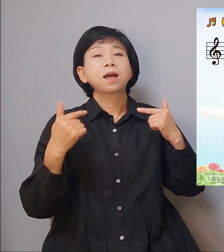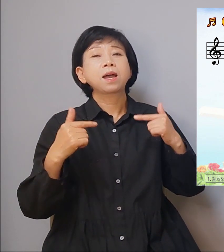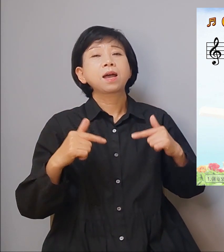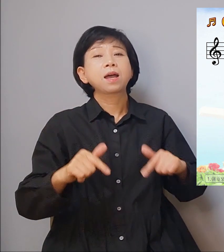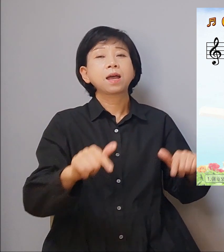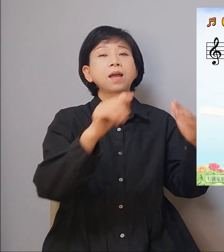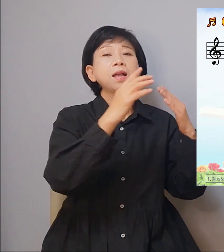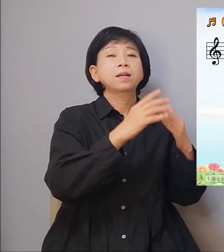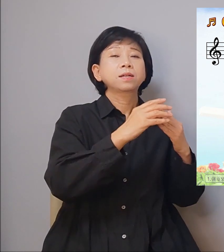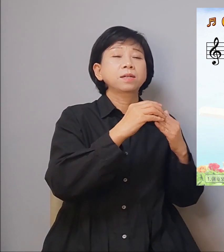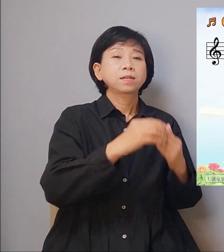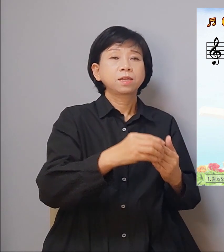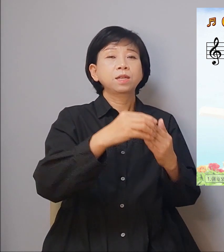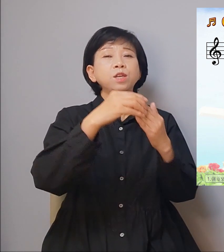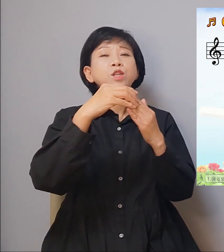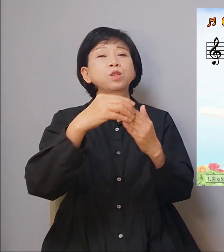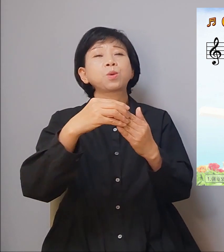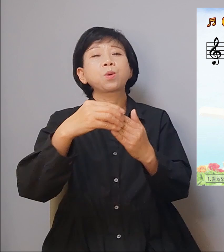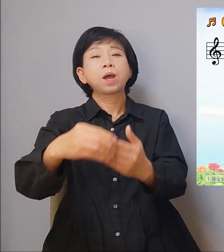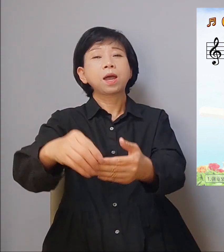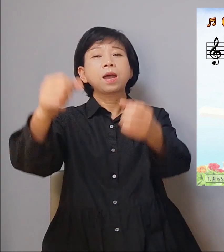항상